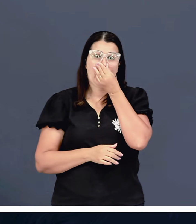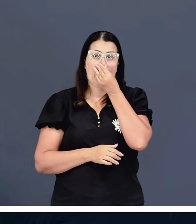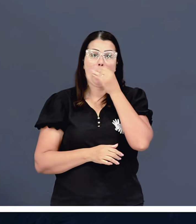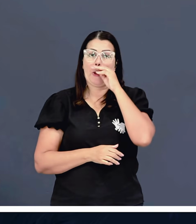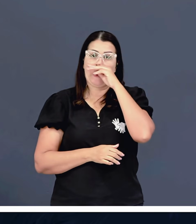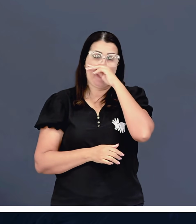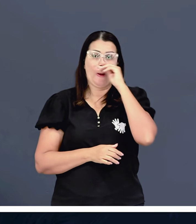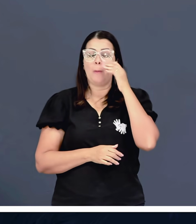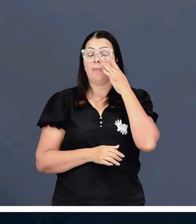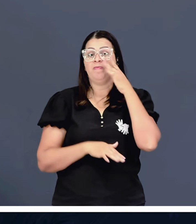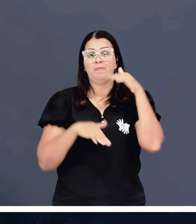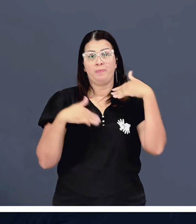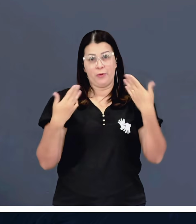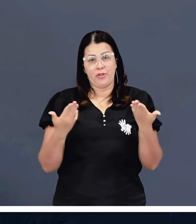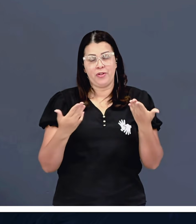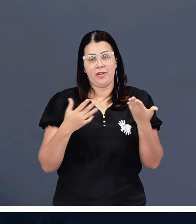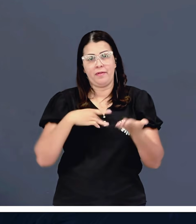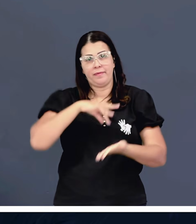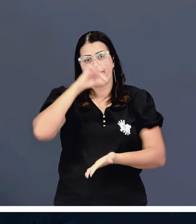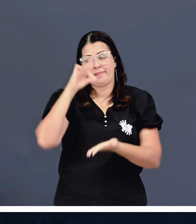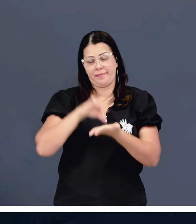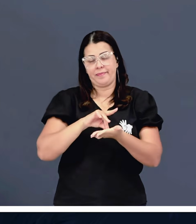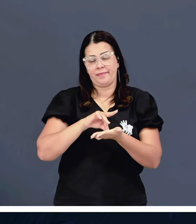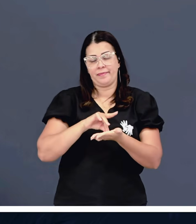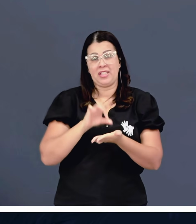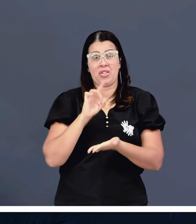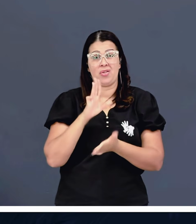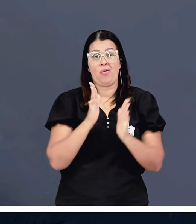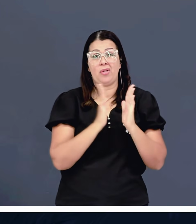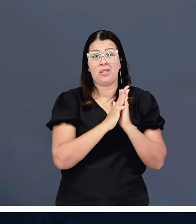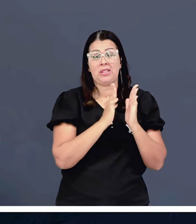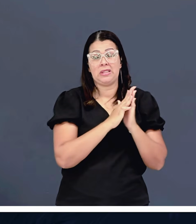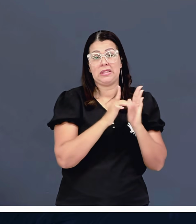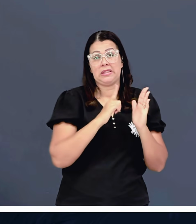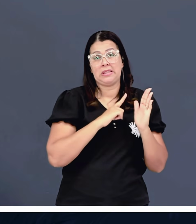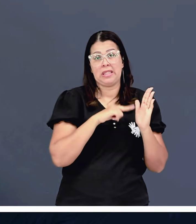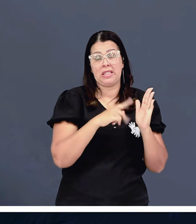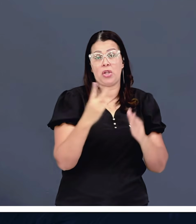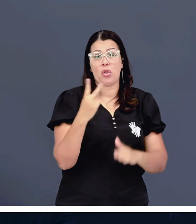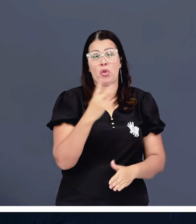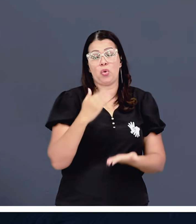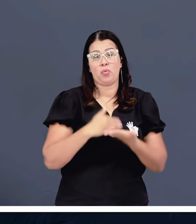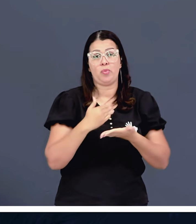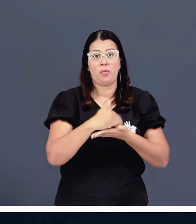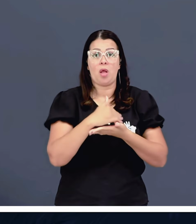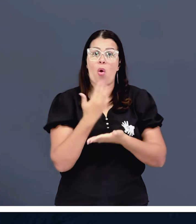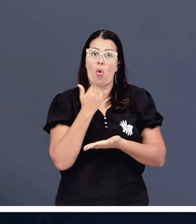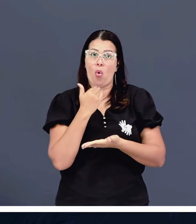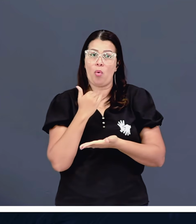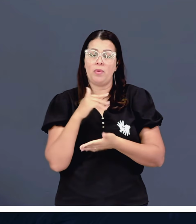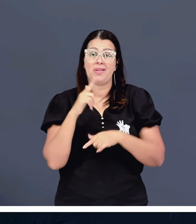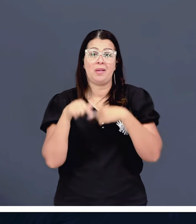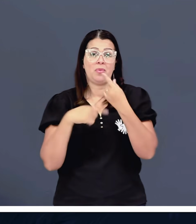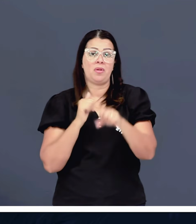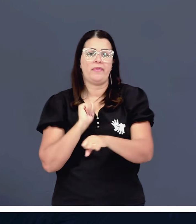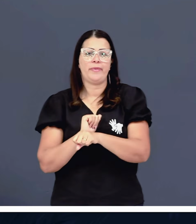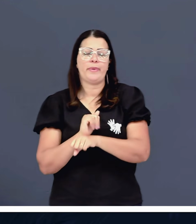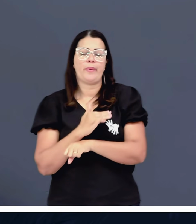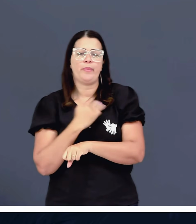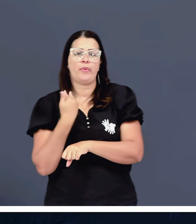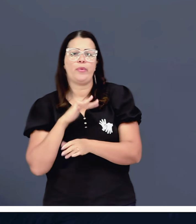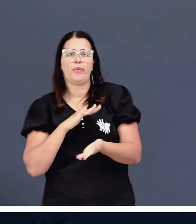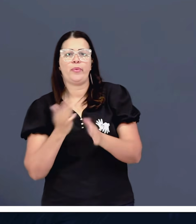Ou seja, ela foi literal. O que resta em casa dá para fazer 2 bolos. Eu e meu filho, a gente vai comer e depois a gente vai esperar a